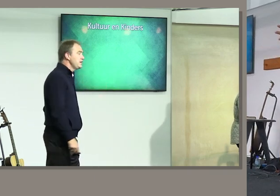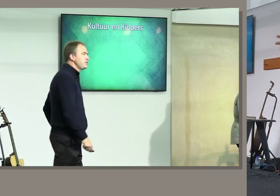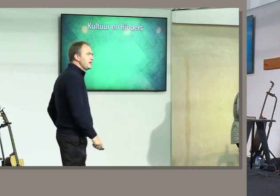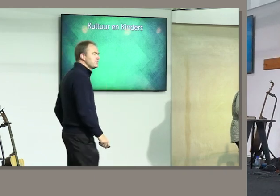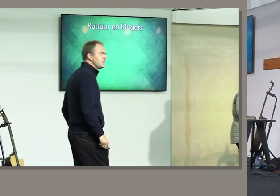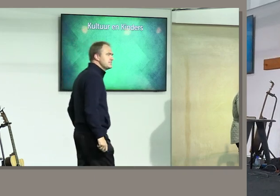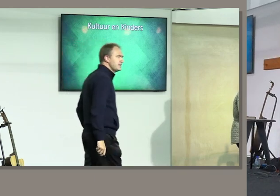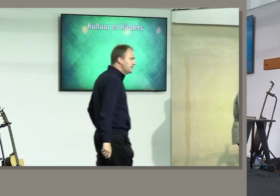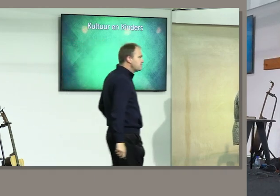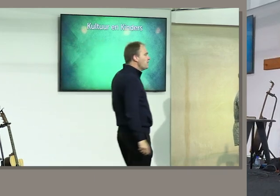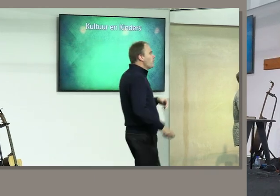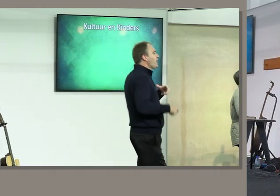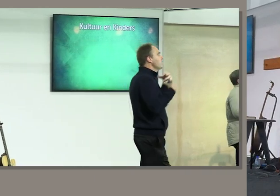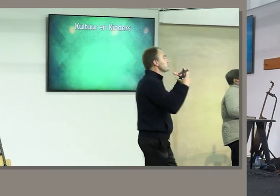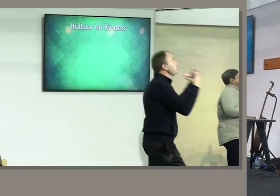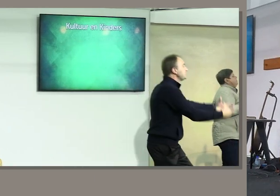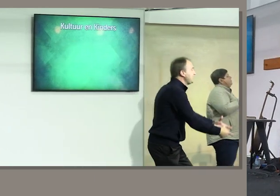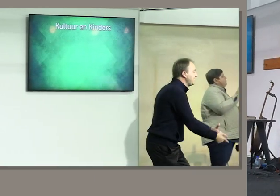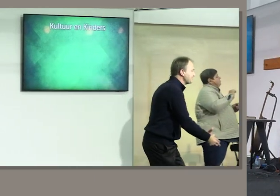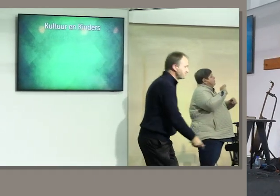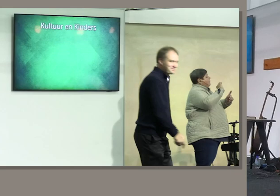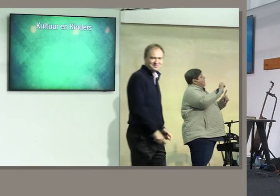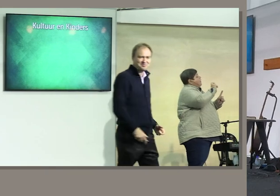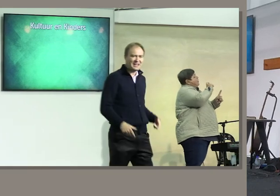betaal my nie 4 jaar advertensie nie. Maar ook